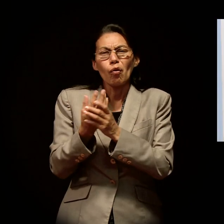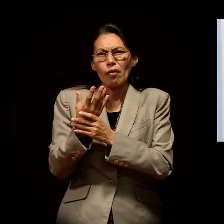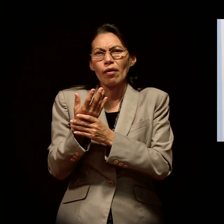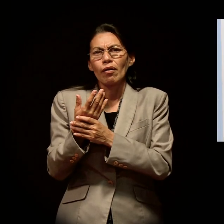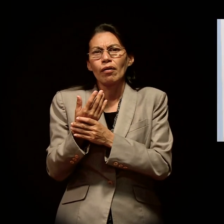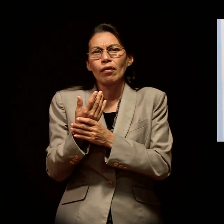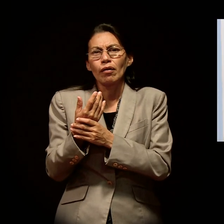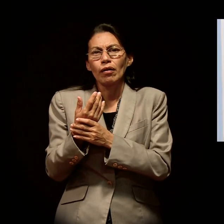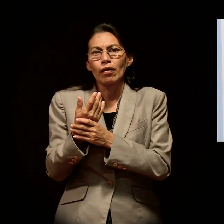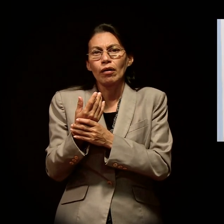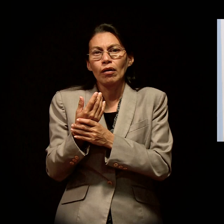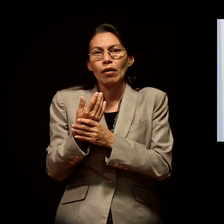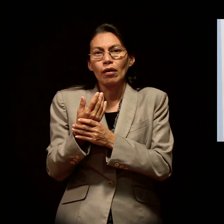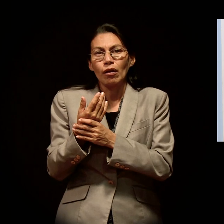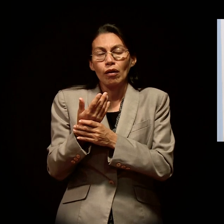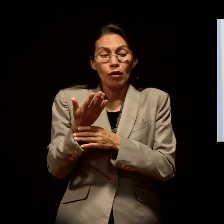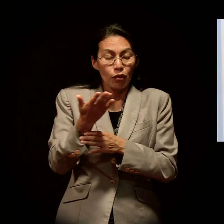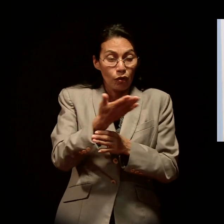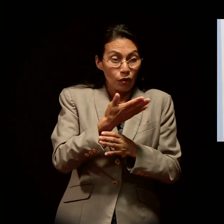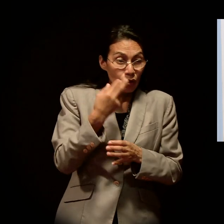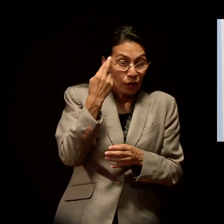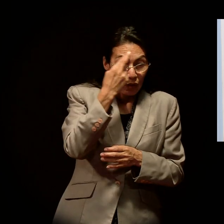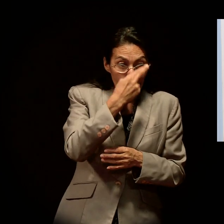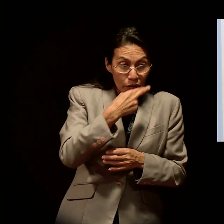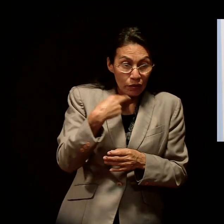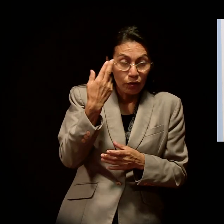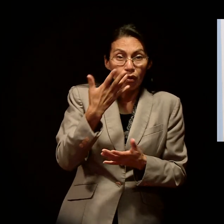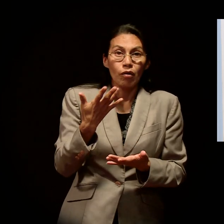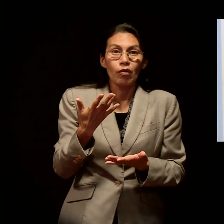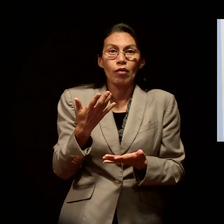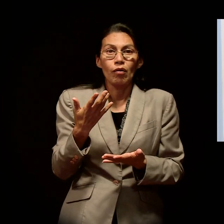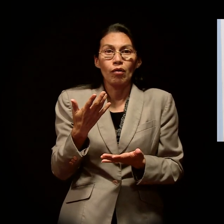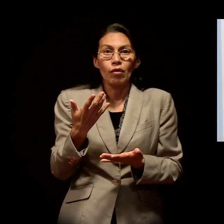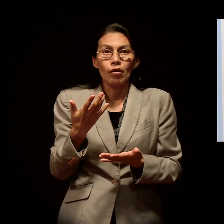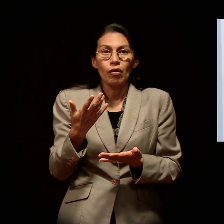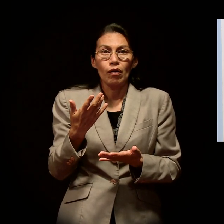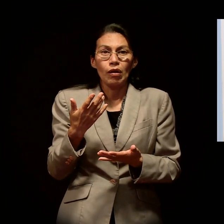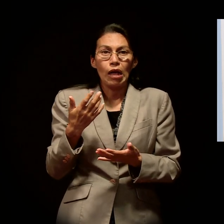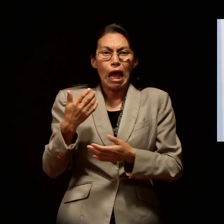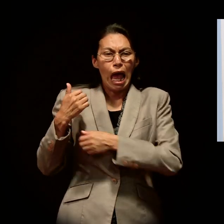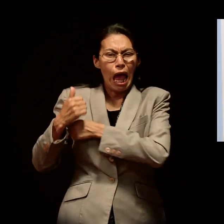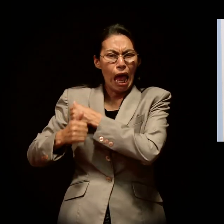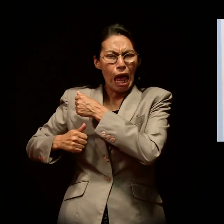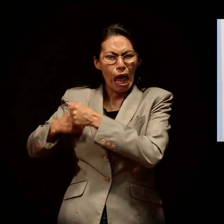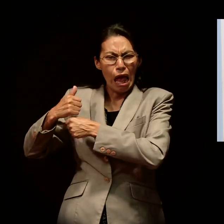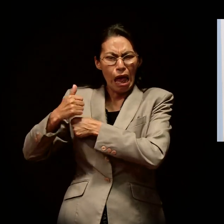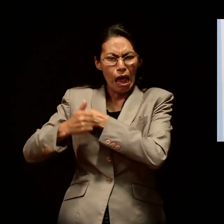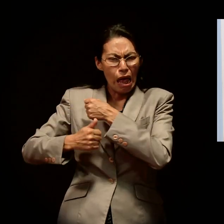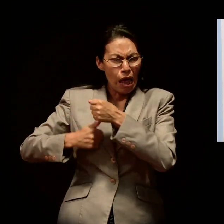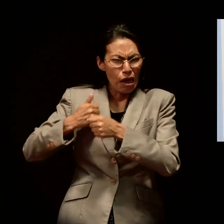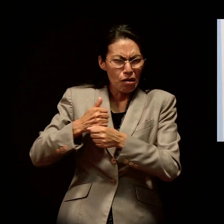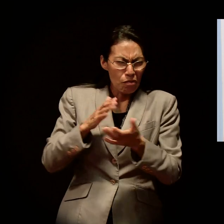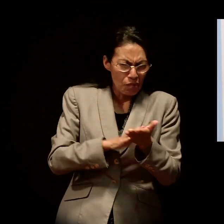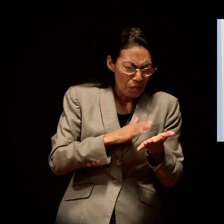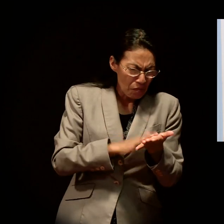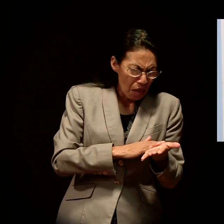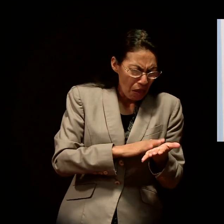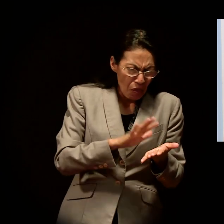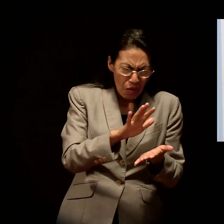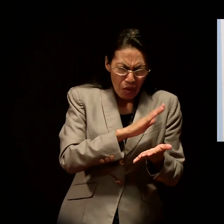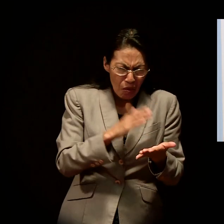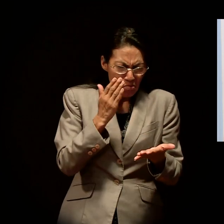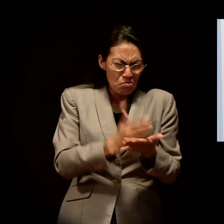estatal y revisó la papelería y encontró ahí que por años estaba eso parado